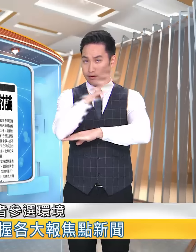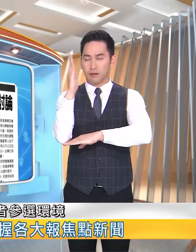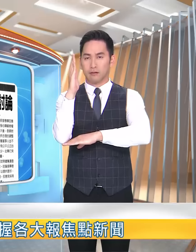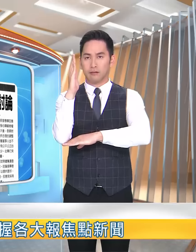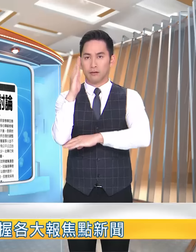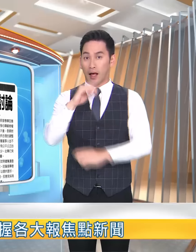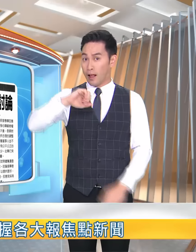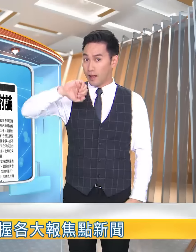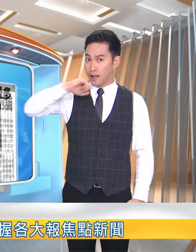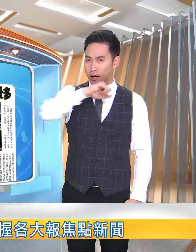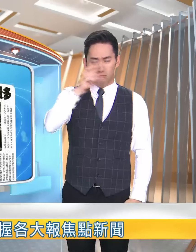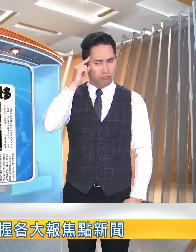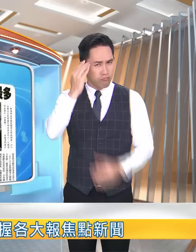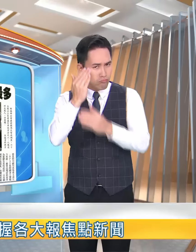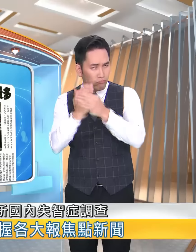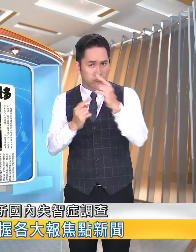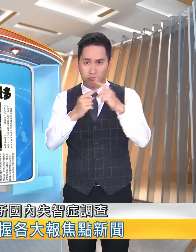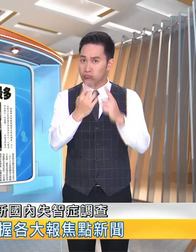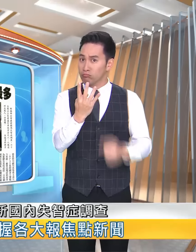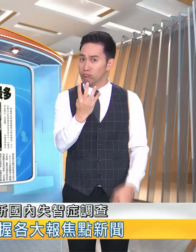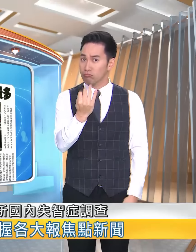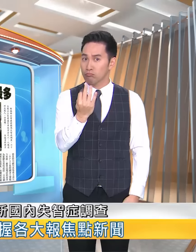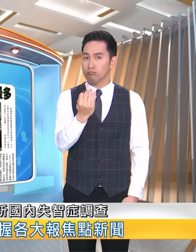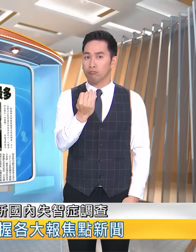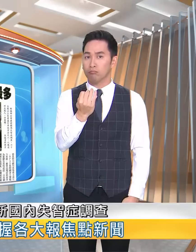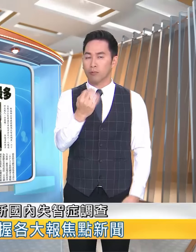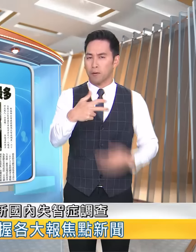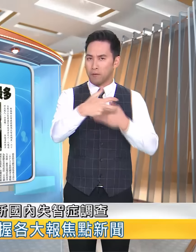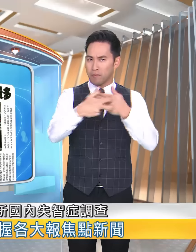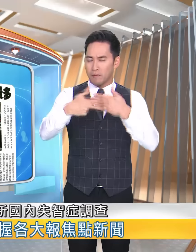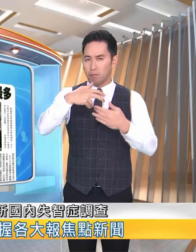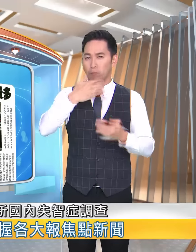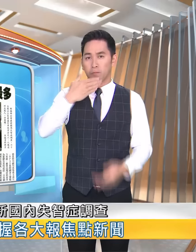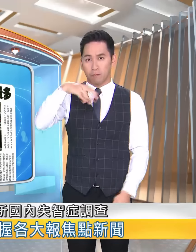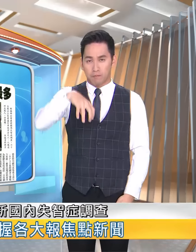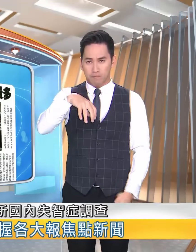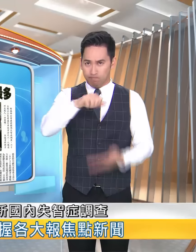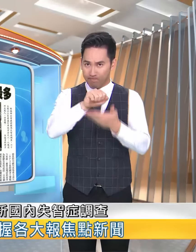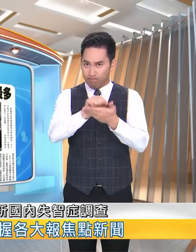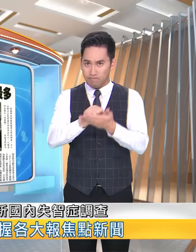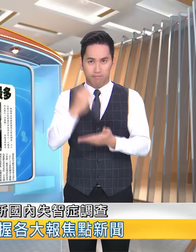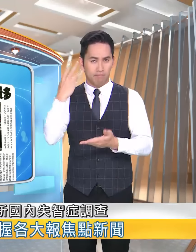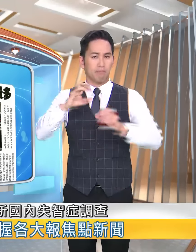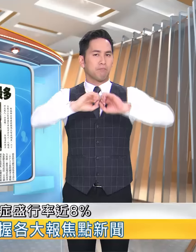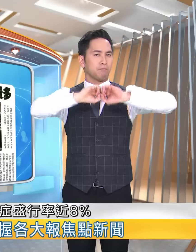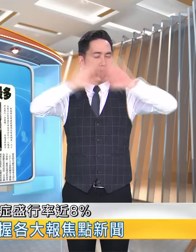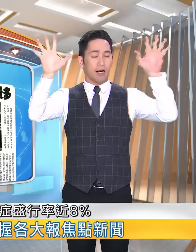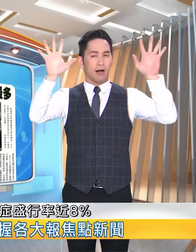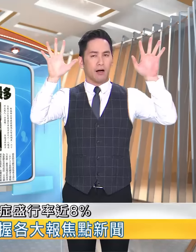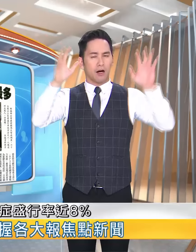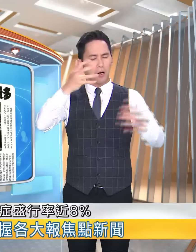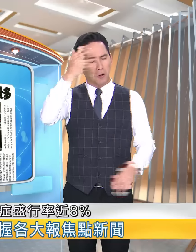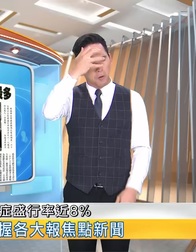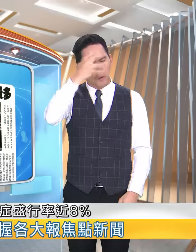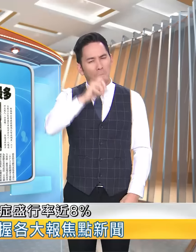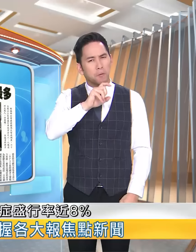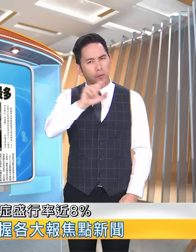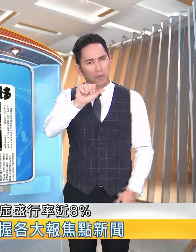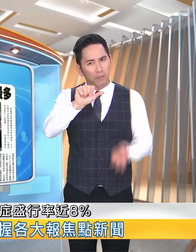联合报提到了卫福部公布最新国内失智症调查，65岁以上失智症盛行